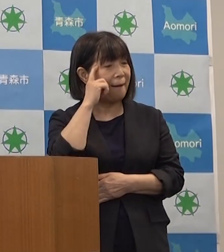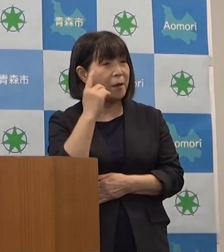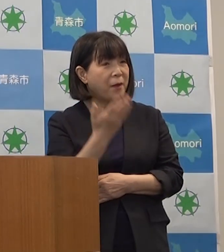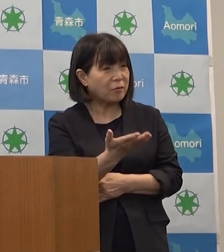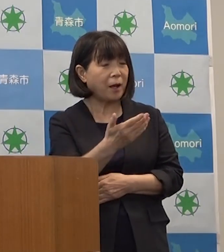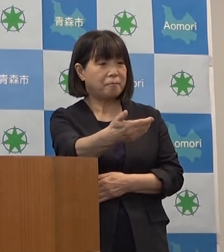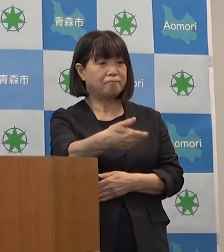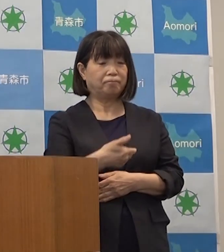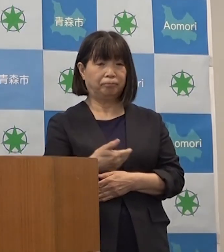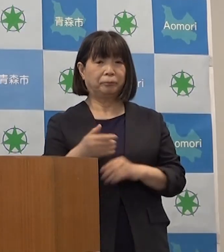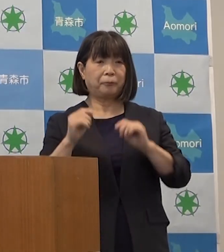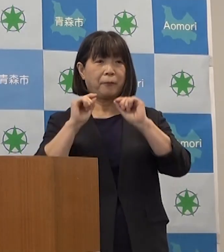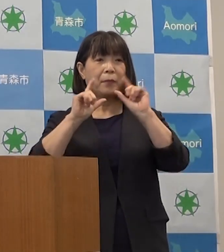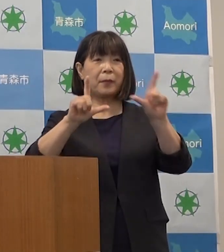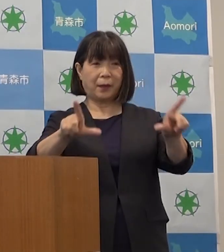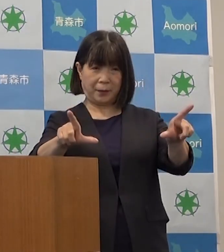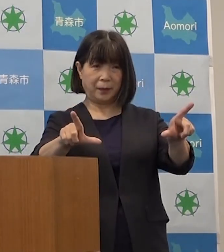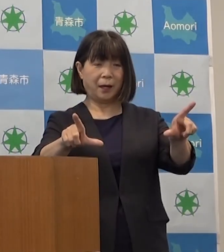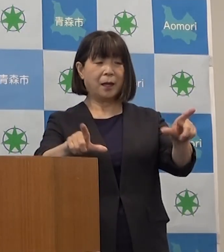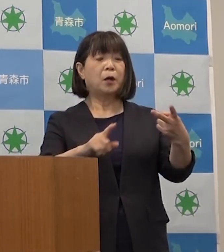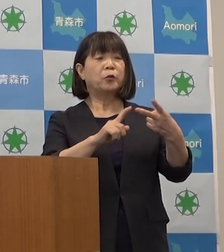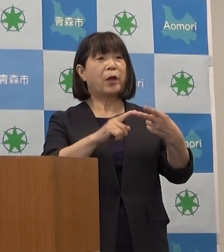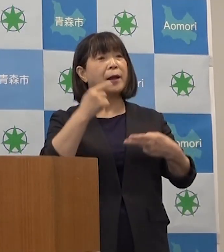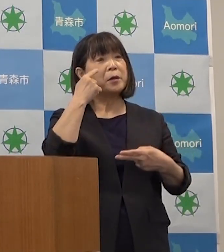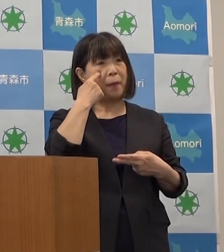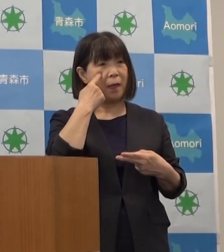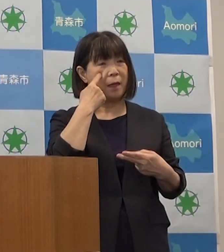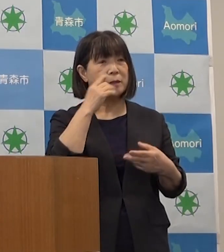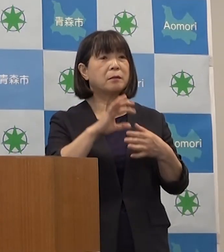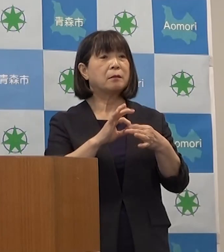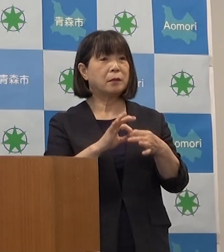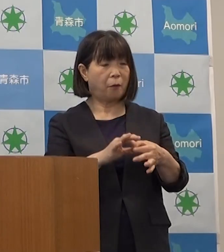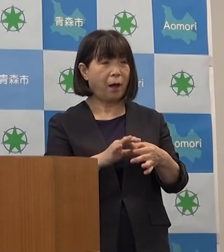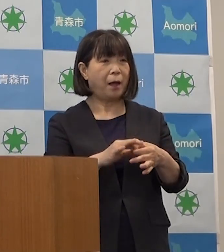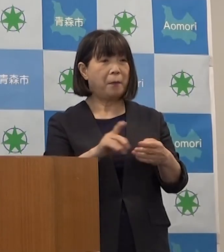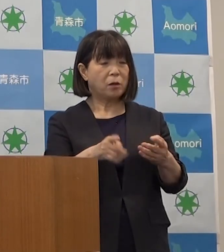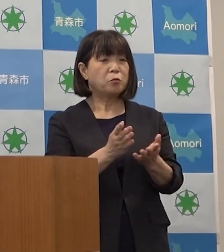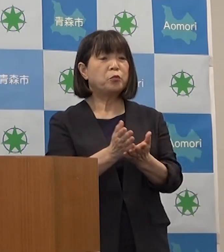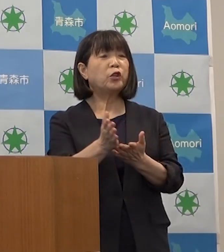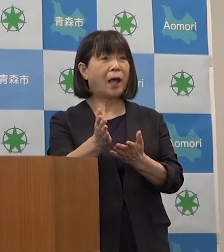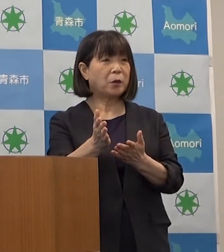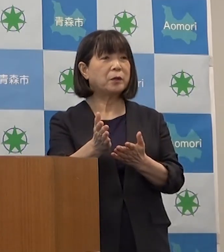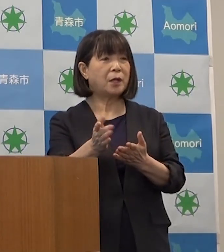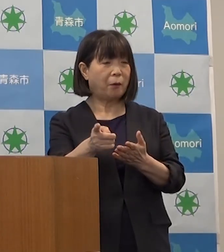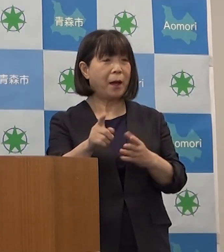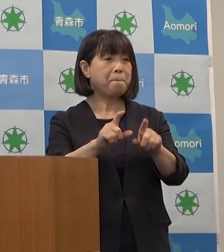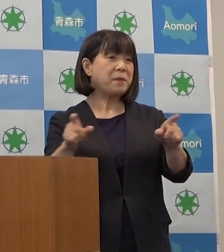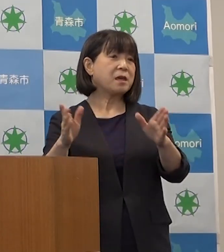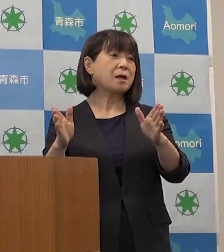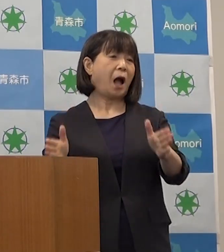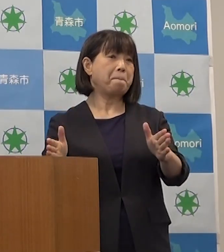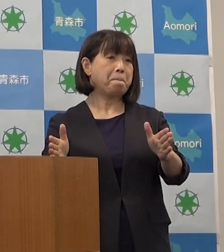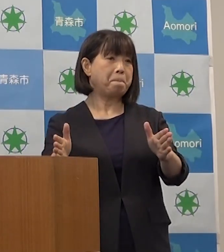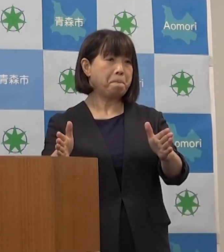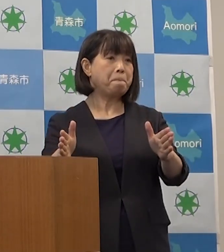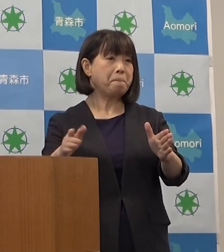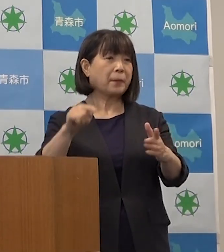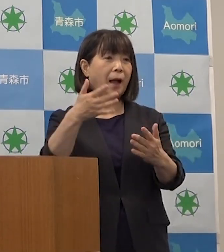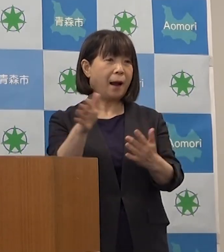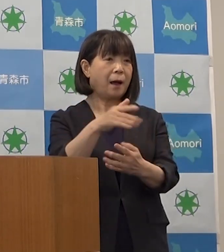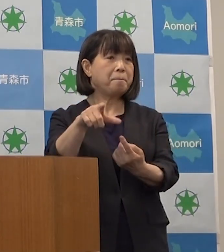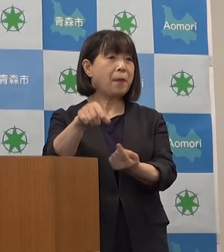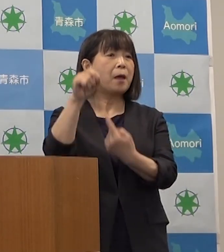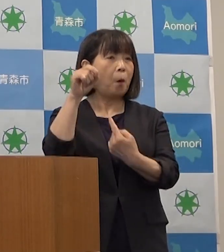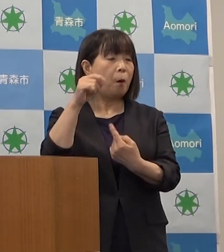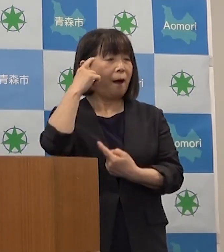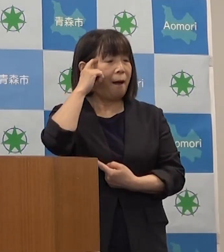はい、2人目に関しましてはまずはその分野としては民間の分野からということ